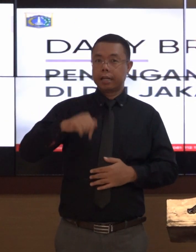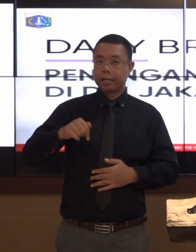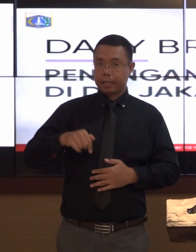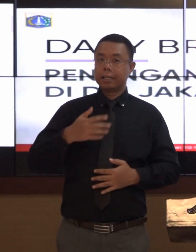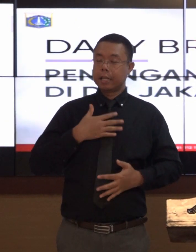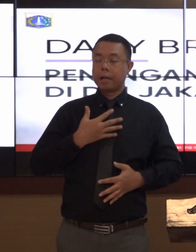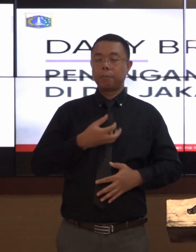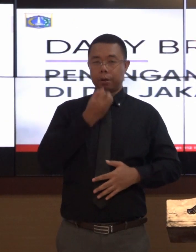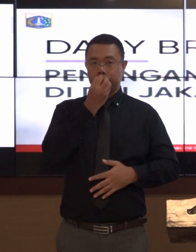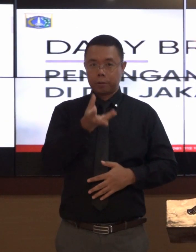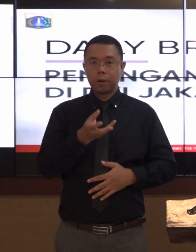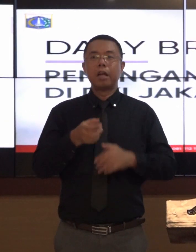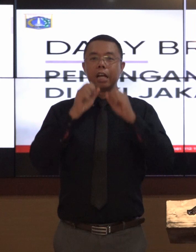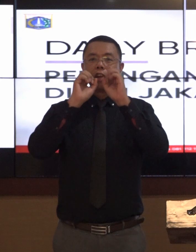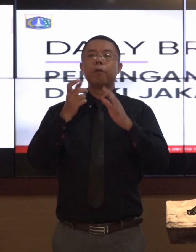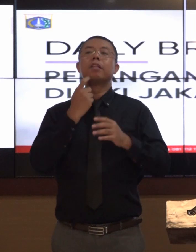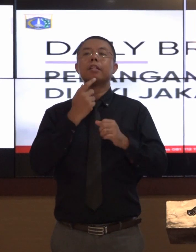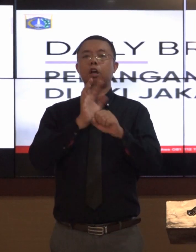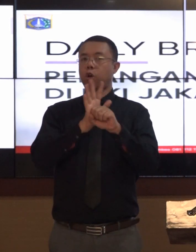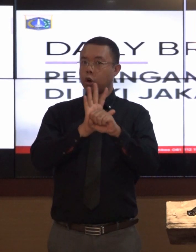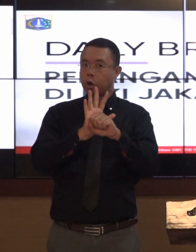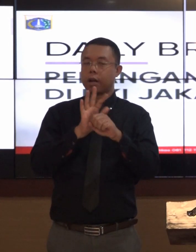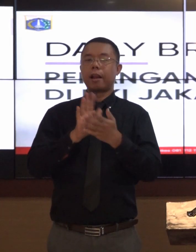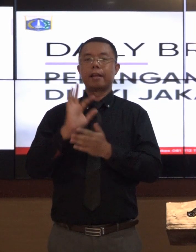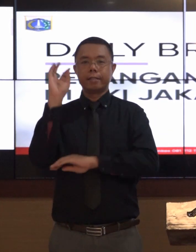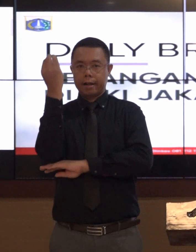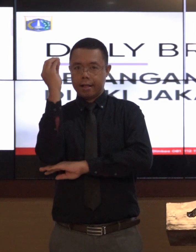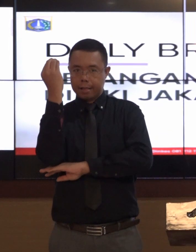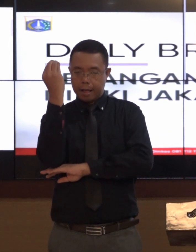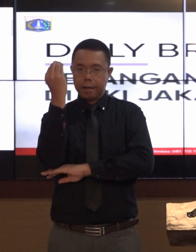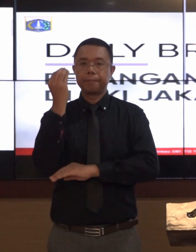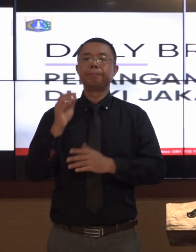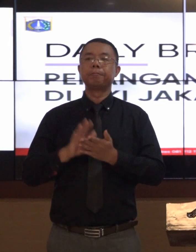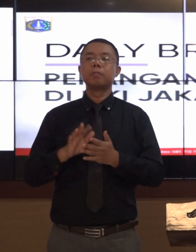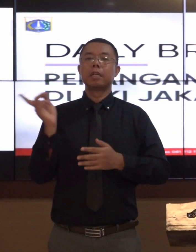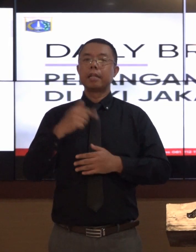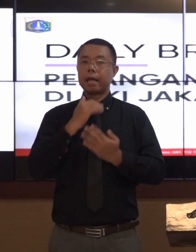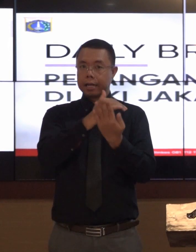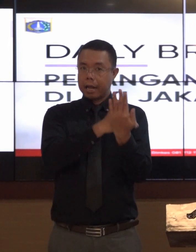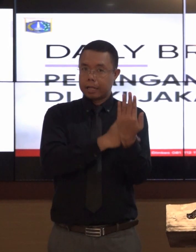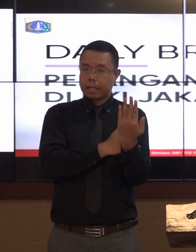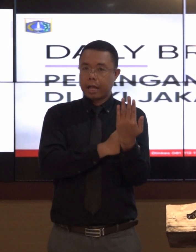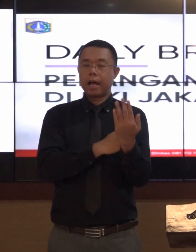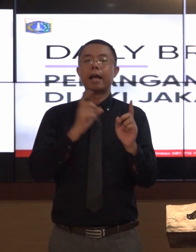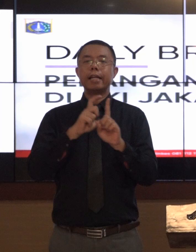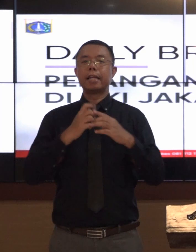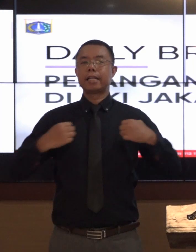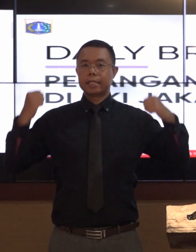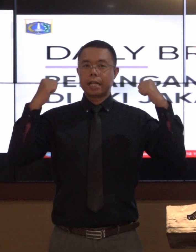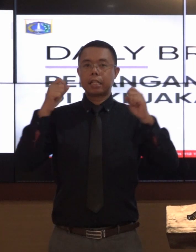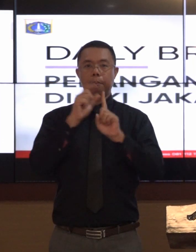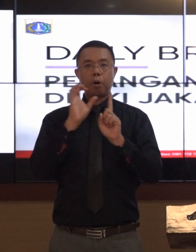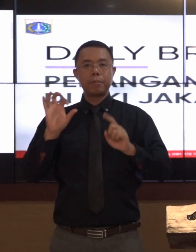ini saya akan menyampaikan update covert 19 diprovinsi DKI Jakarta berdasarkan data dari Dinas Kesehatan